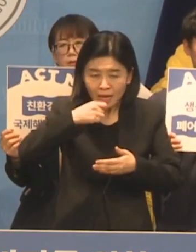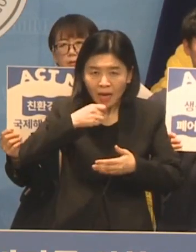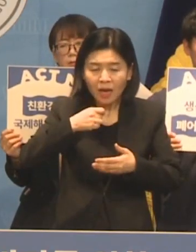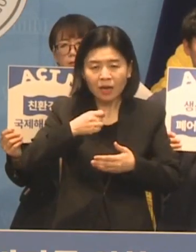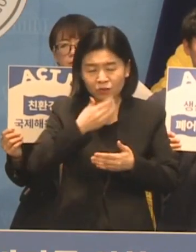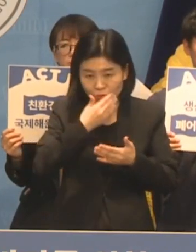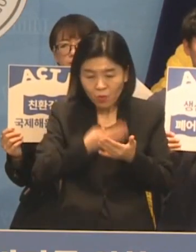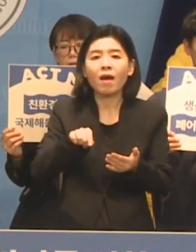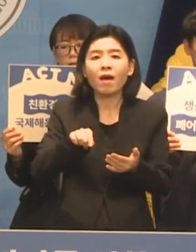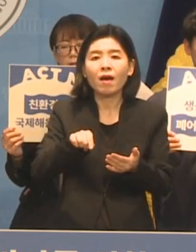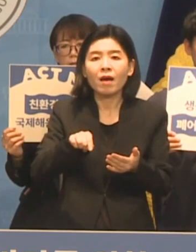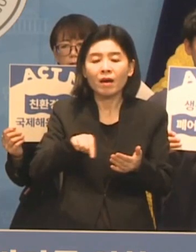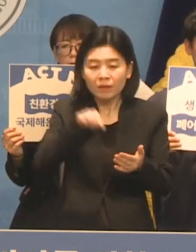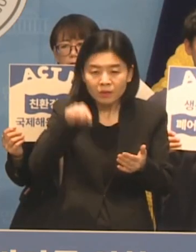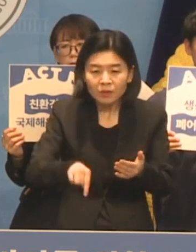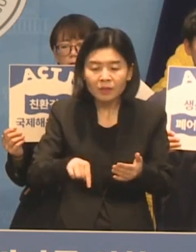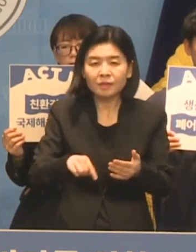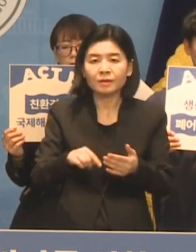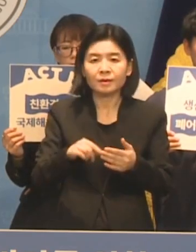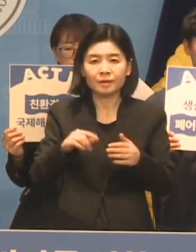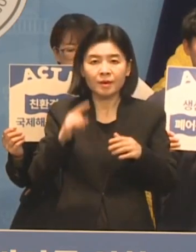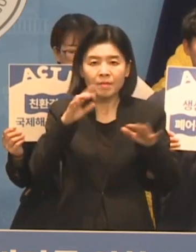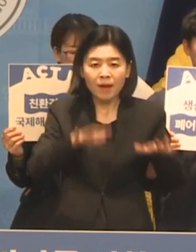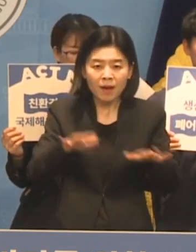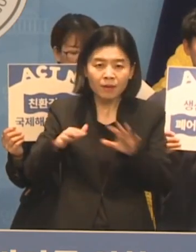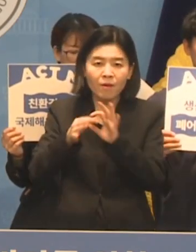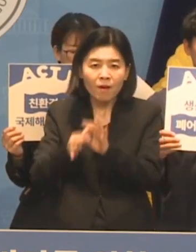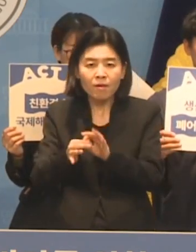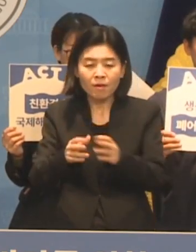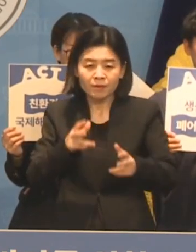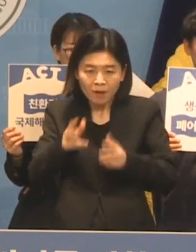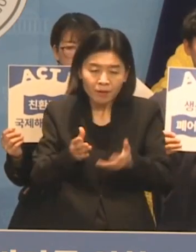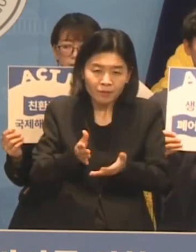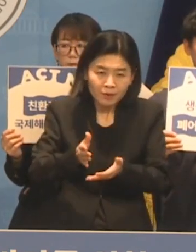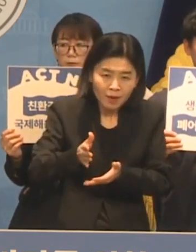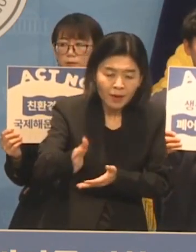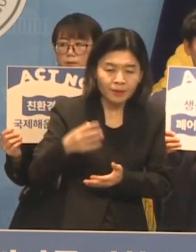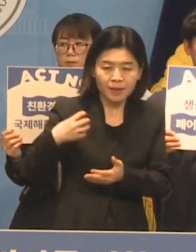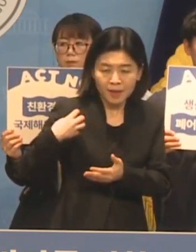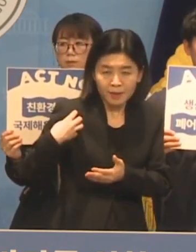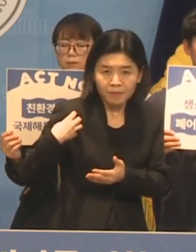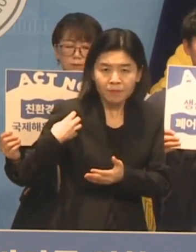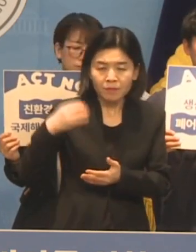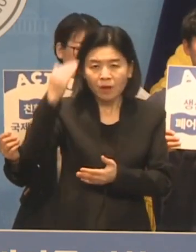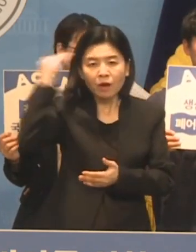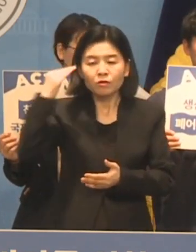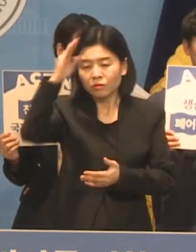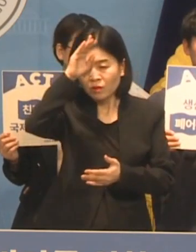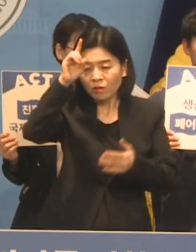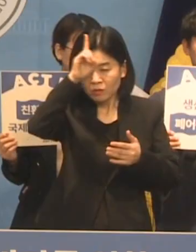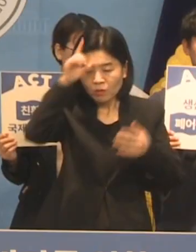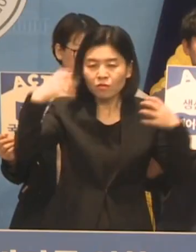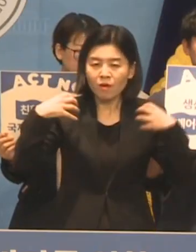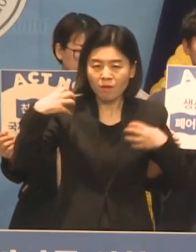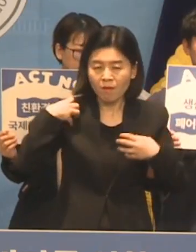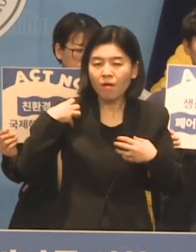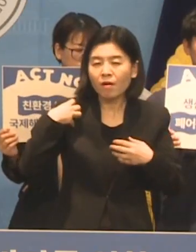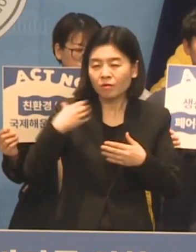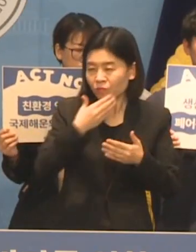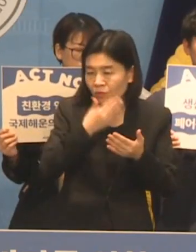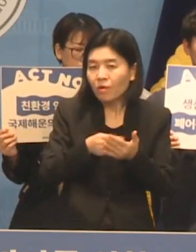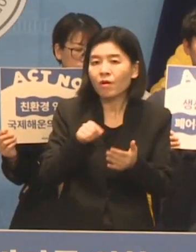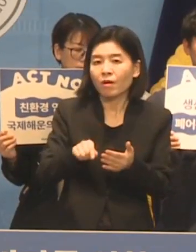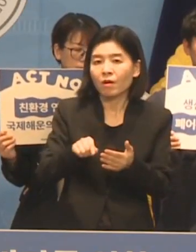앞에서 지속가능 책임감 있는 어업 국가로 나아가야 하는 한국의 역할은 중차대합니다. 이를 위해 정부의